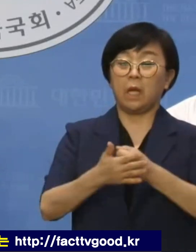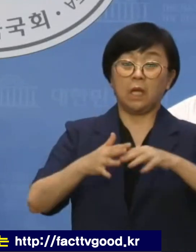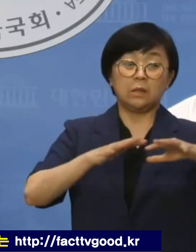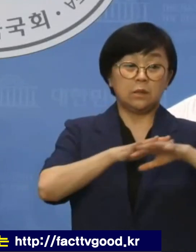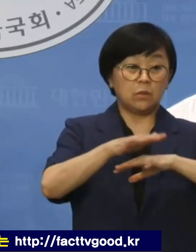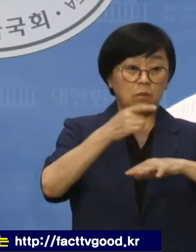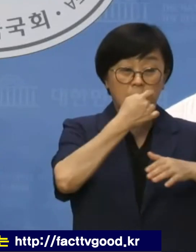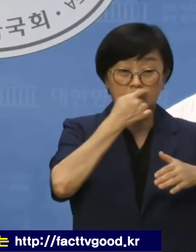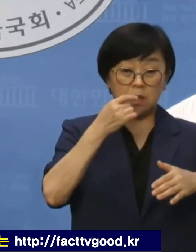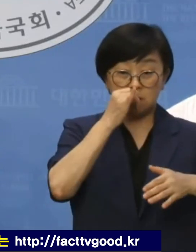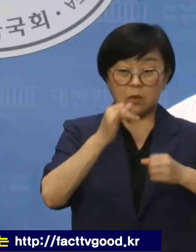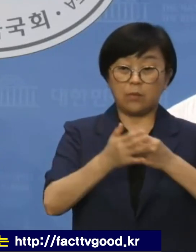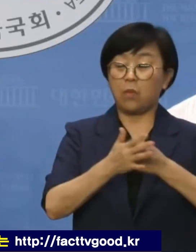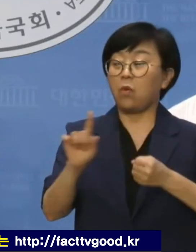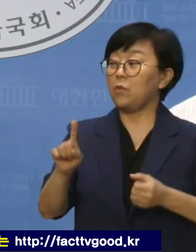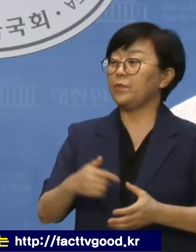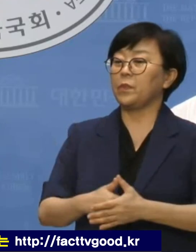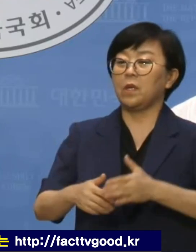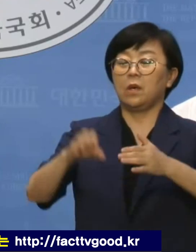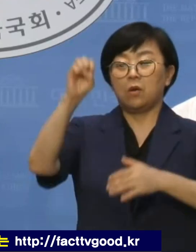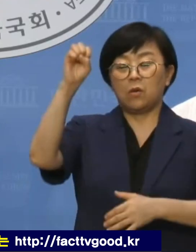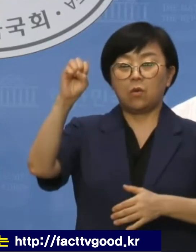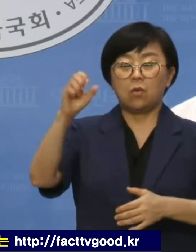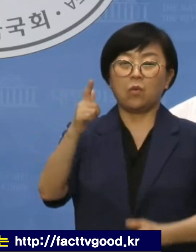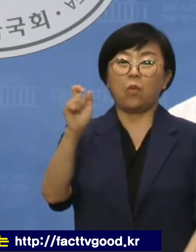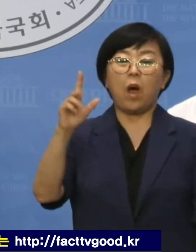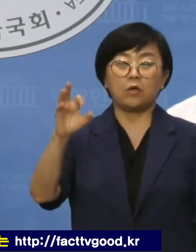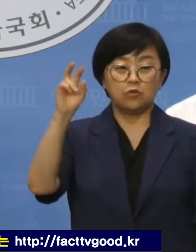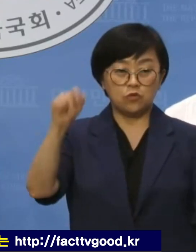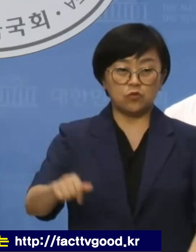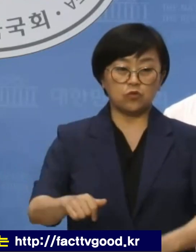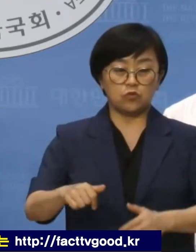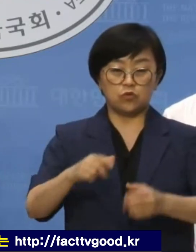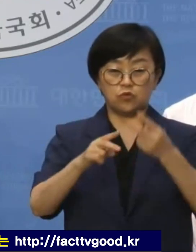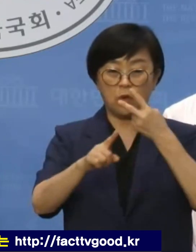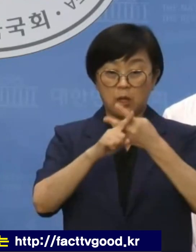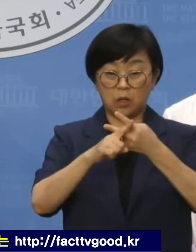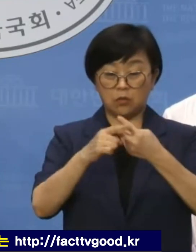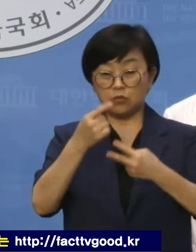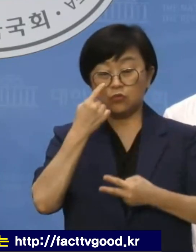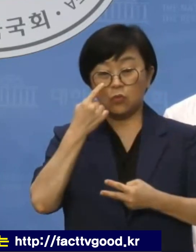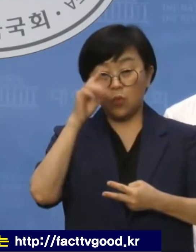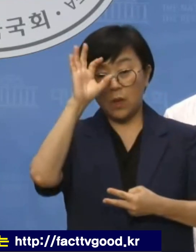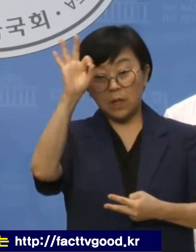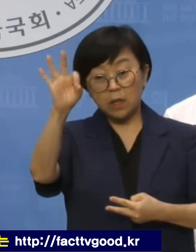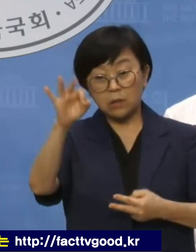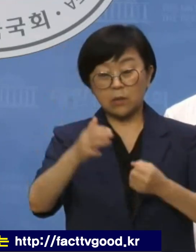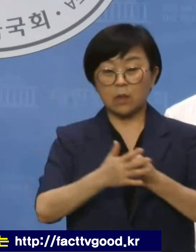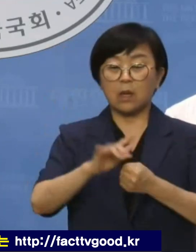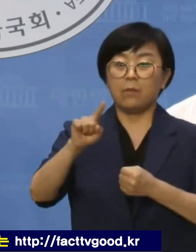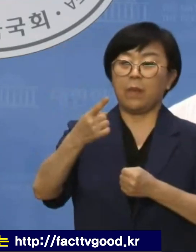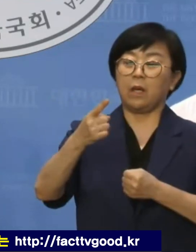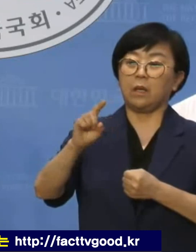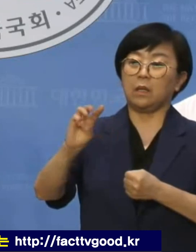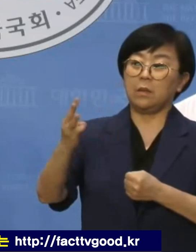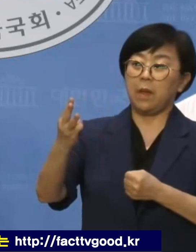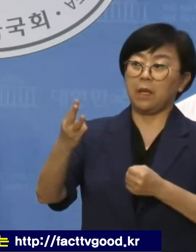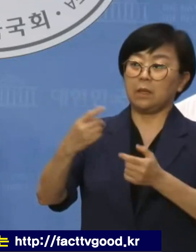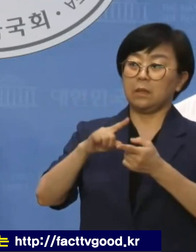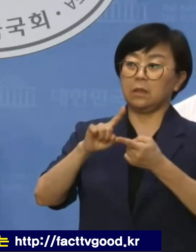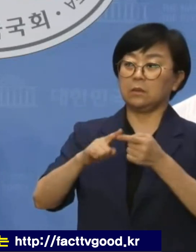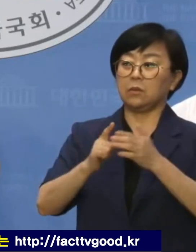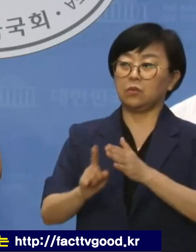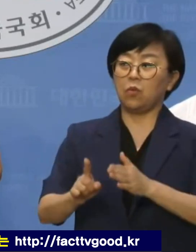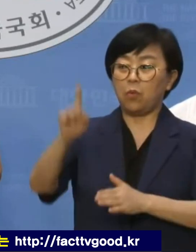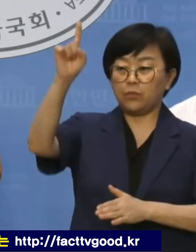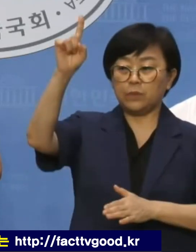지도에서도 확인하실 수 있듯이 광주중학교 기준으로 했을 때는 육안으로만 확인해도 100m에서 200m 안쪽에